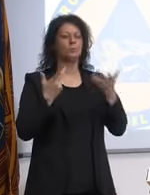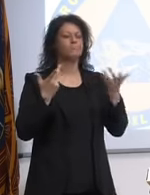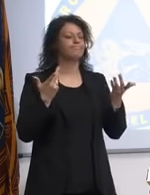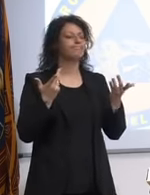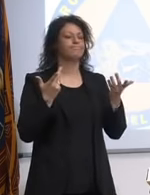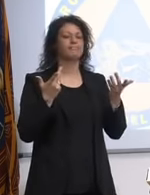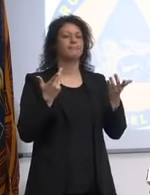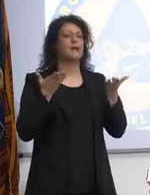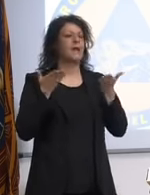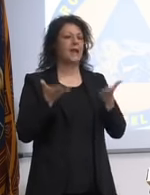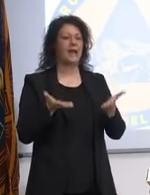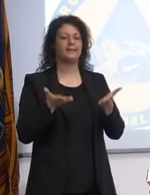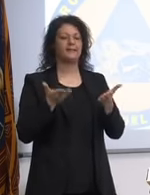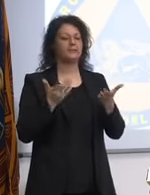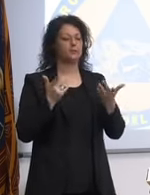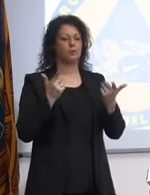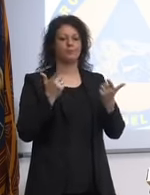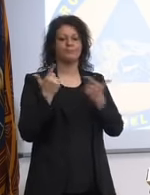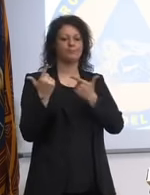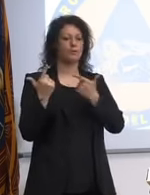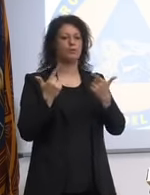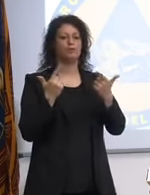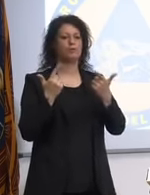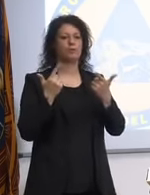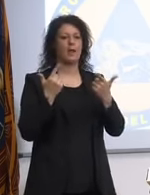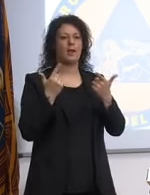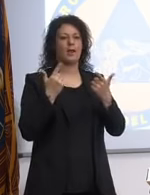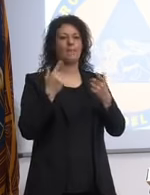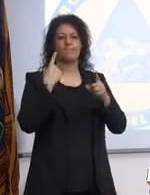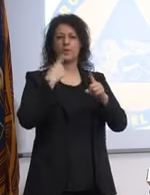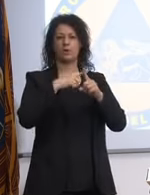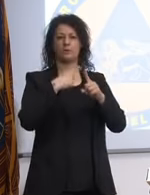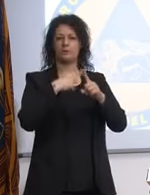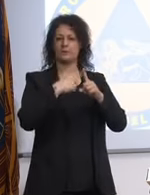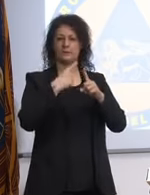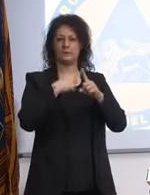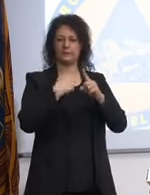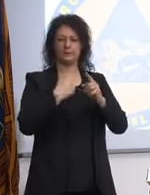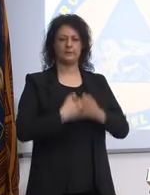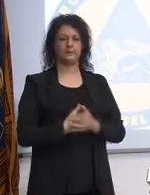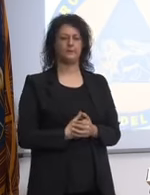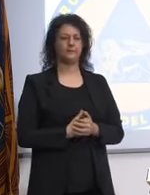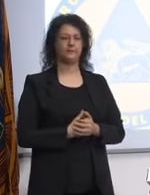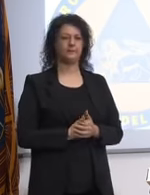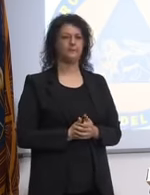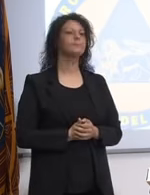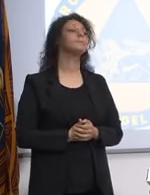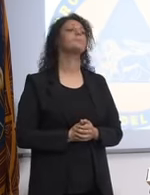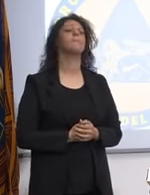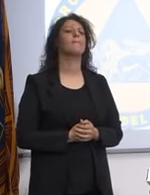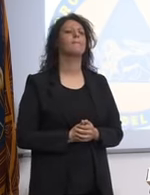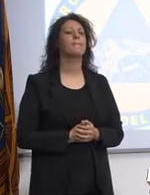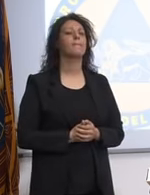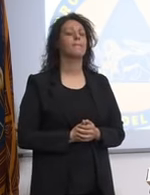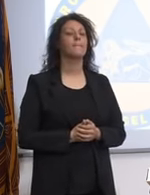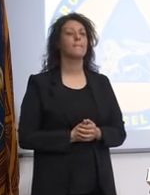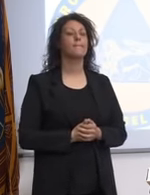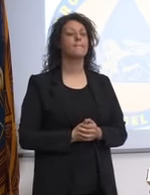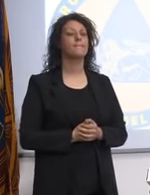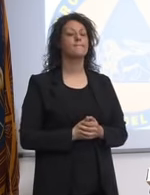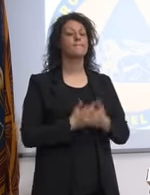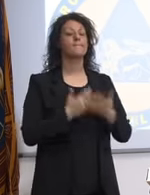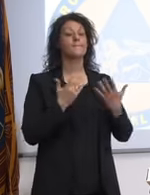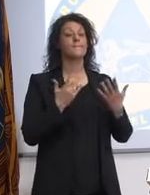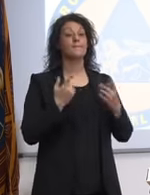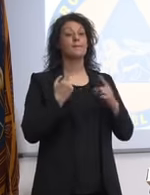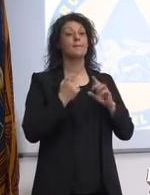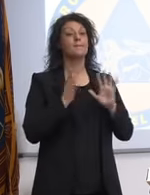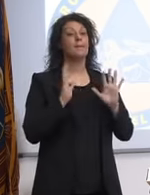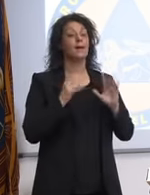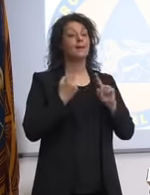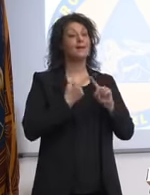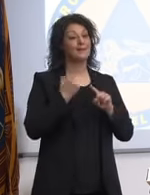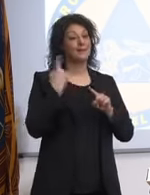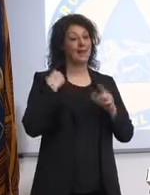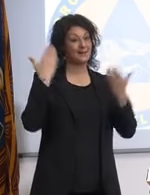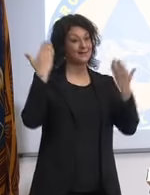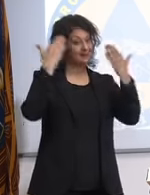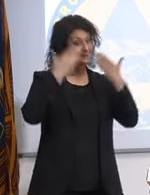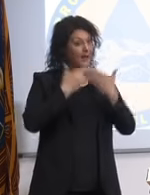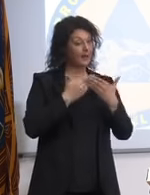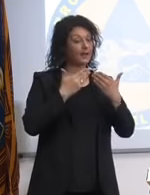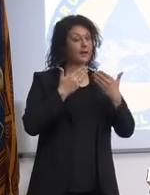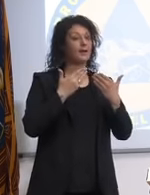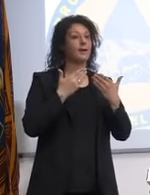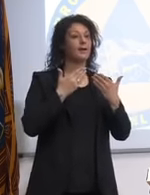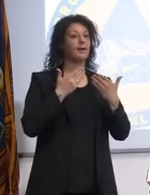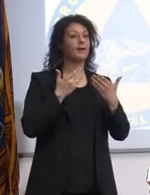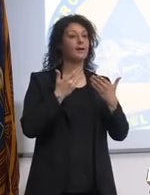assolutamente proattiva rispetto a questo. Dall'altro devo dire che ieri sera ho sentito, e questa è una bella notizia, mi ha fatto venire in mente, ho